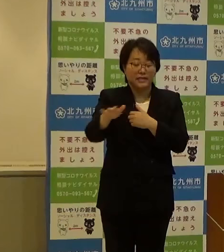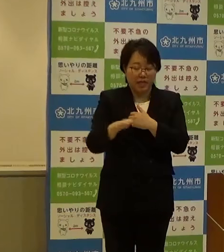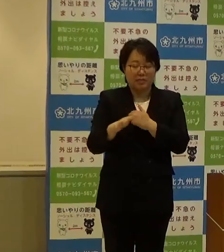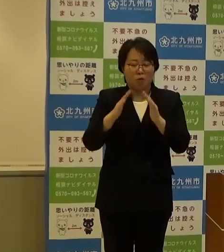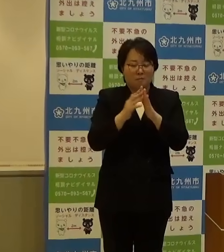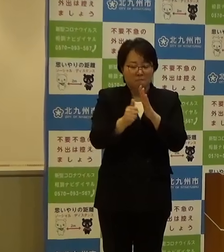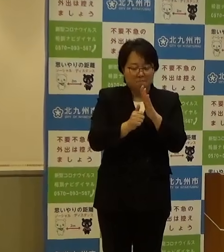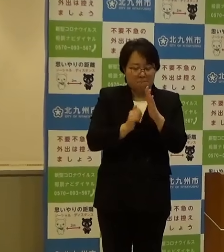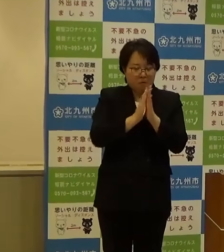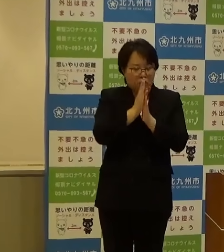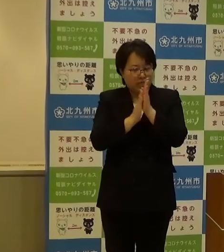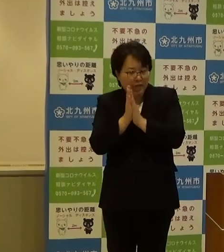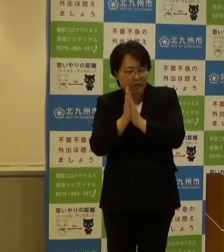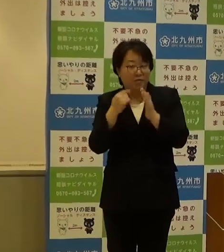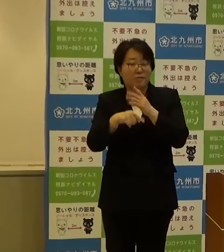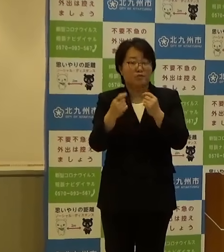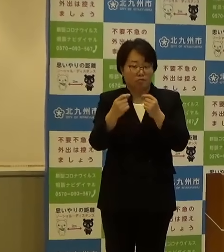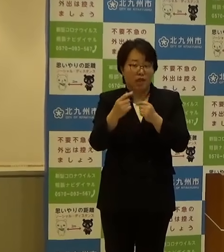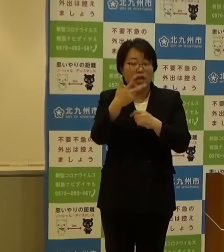ます